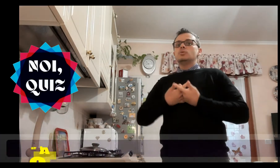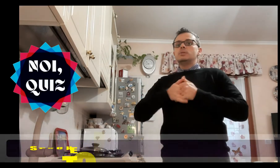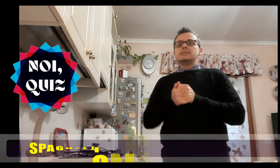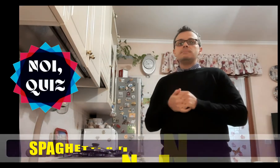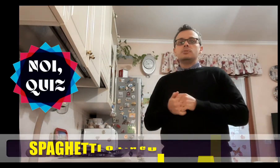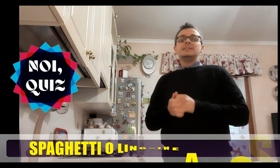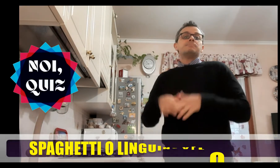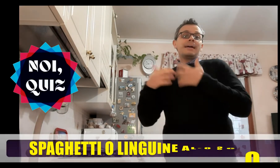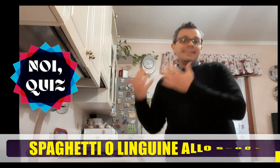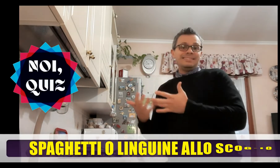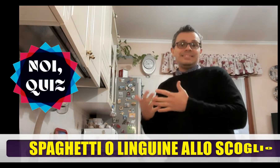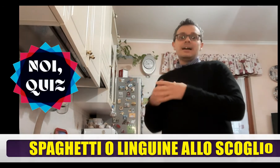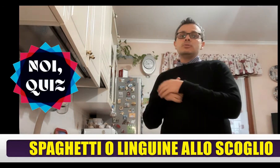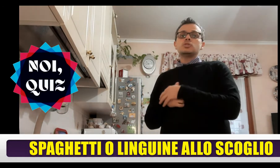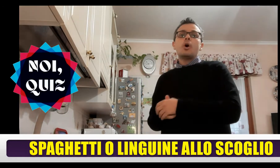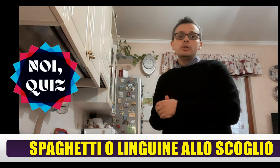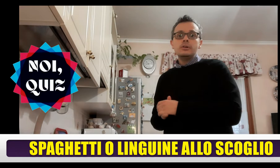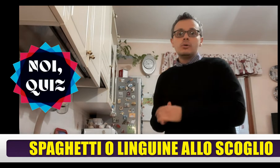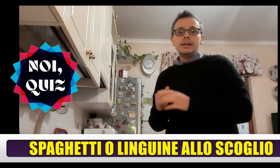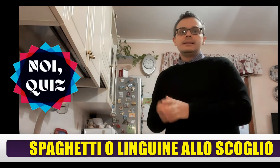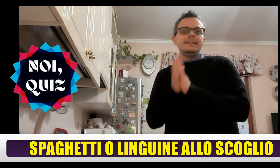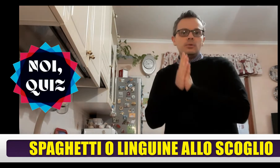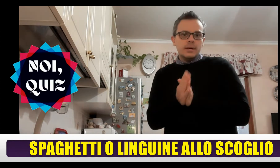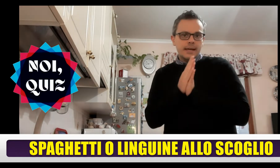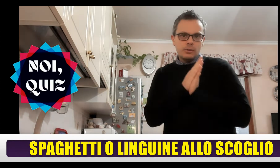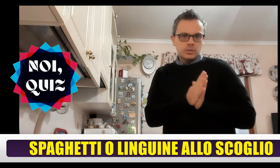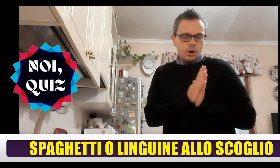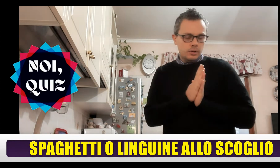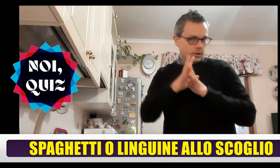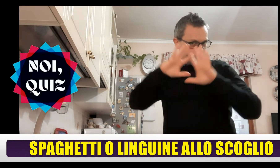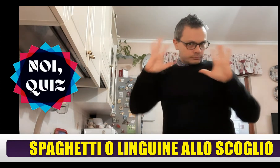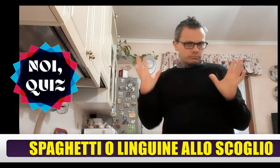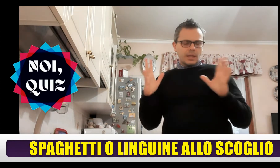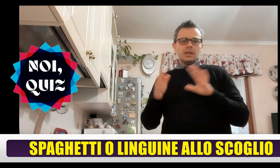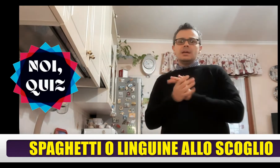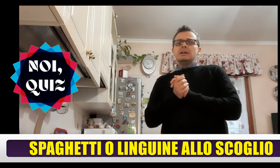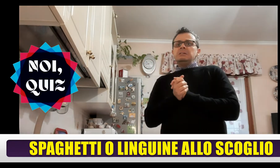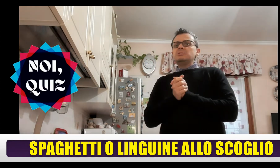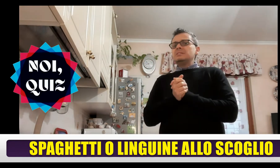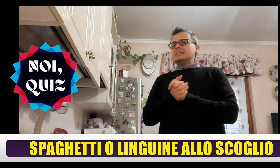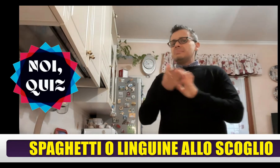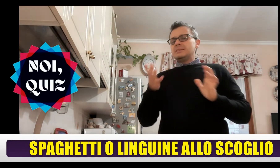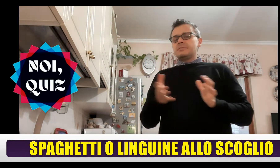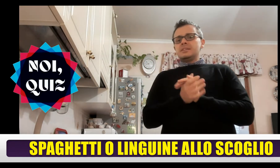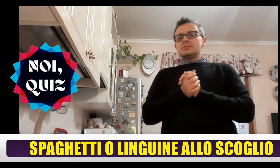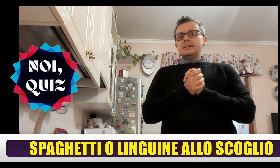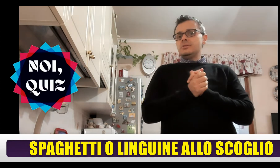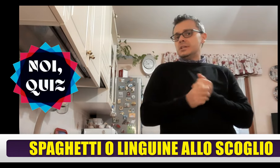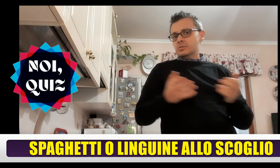ad esempio gli spaghetti allo scoglio o le linguine allo scoglio. Io tendenzialmente preferisco le linguine, non so